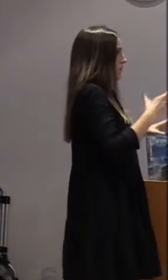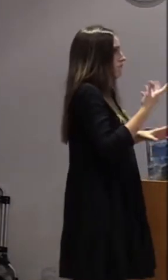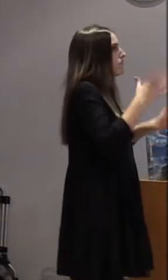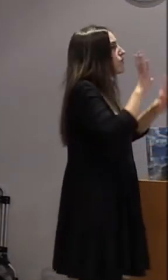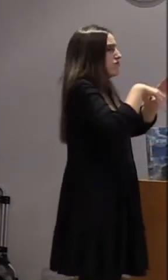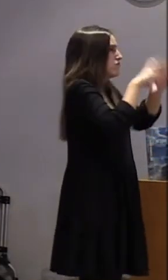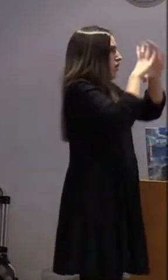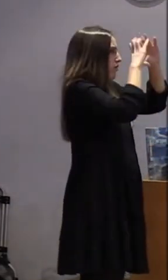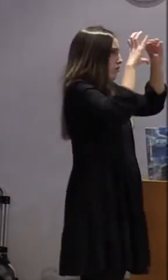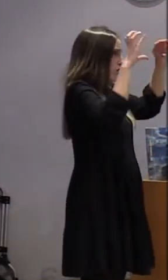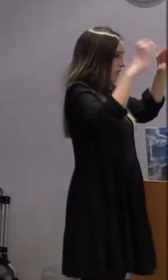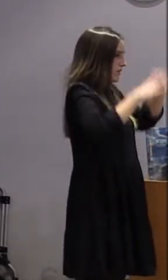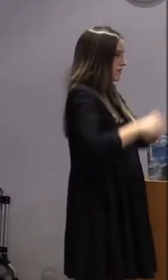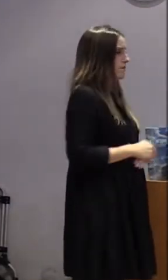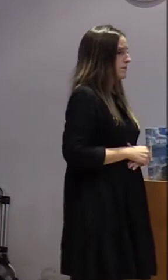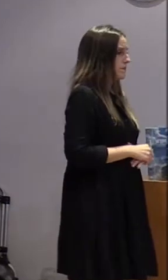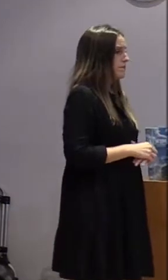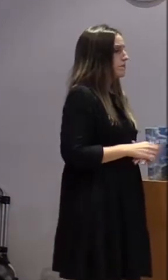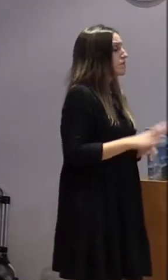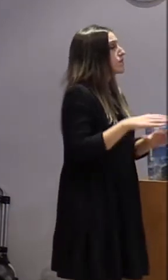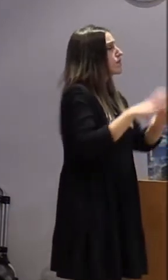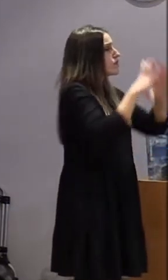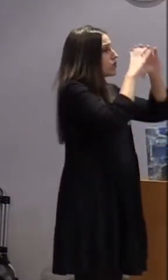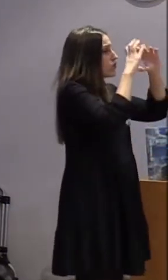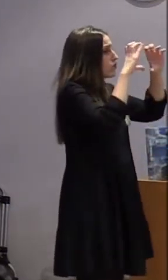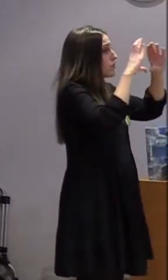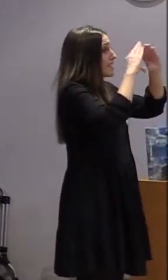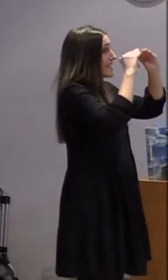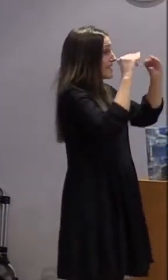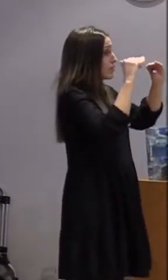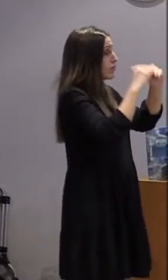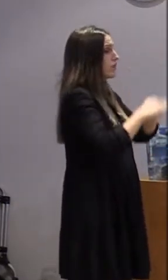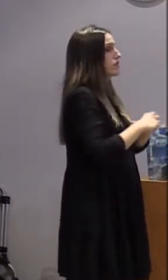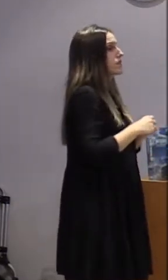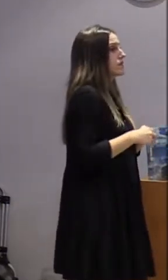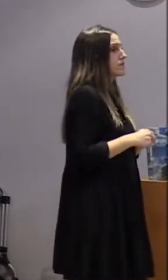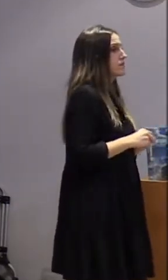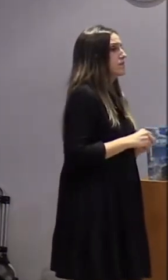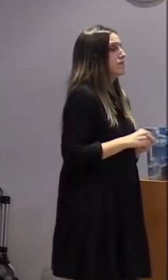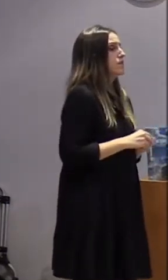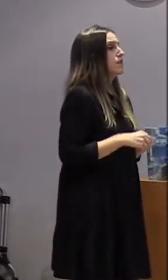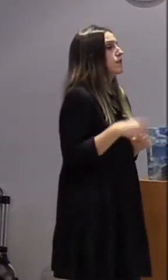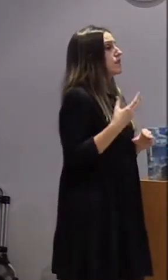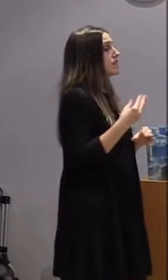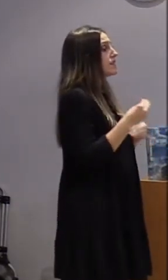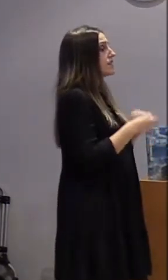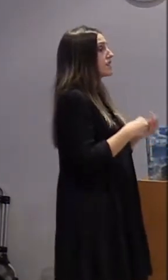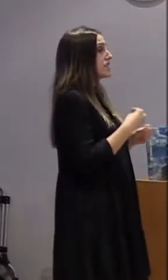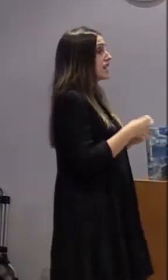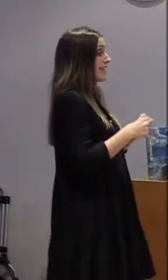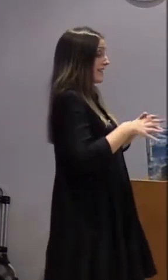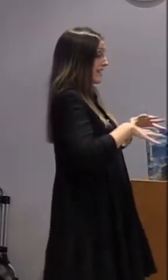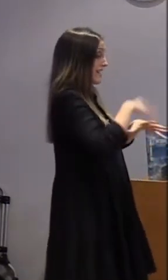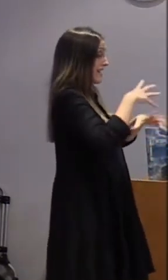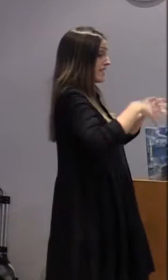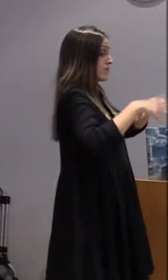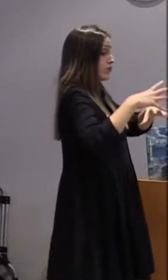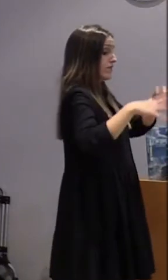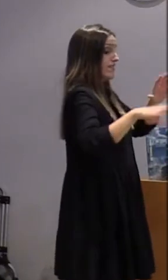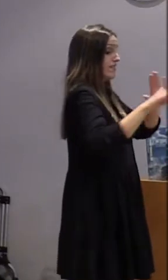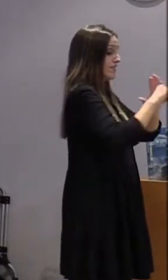nubes. Y son nubes lenticulares. Y las nubes lenticulares se forman cerca de las montañas